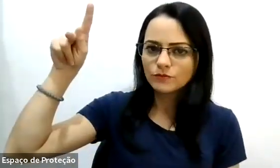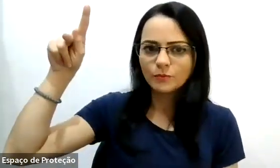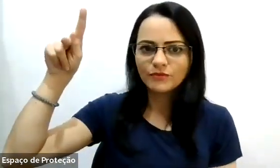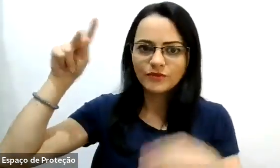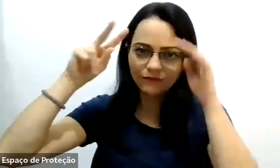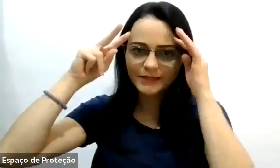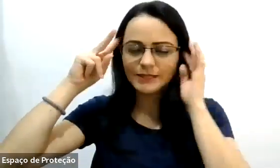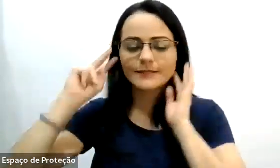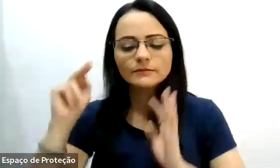eu prefiro fazer assim,